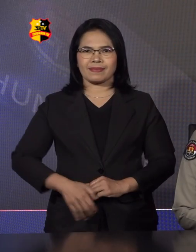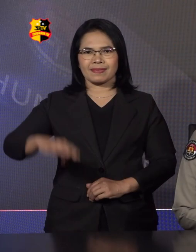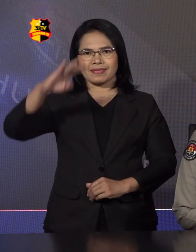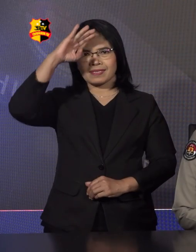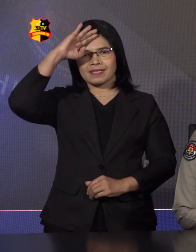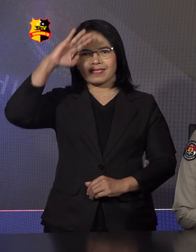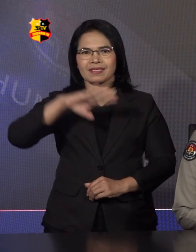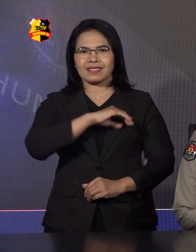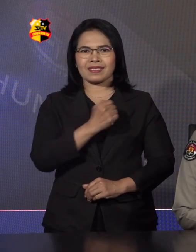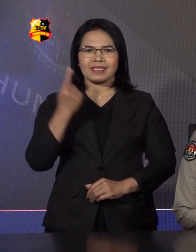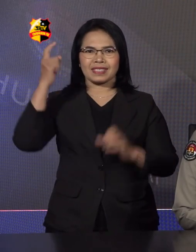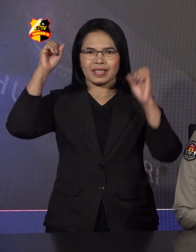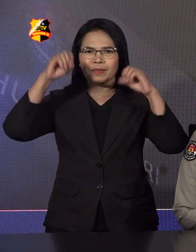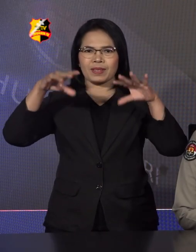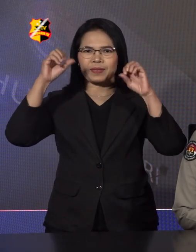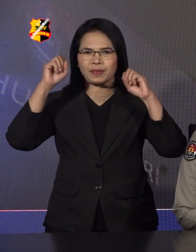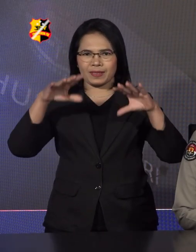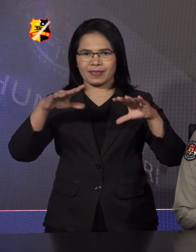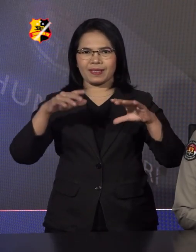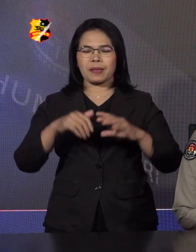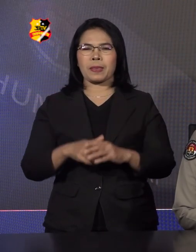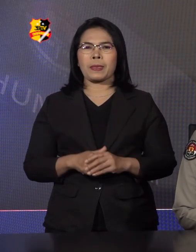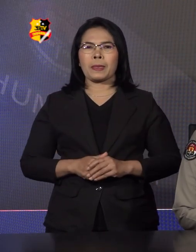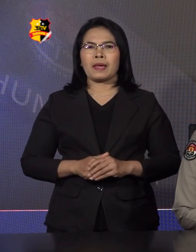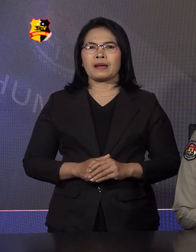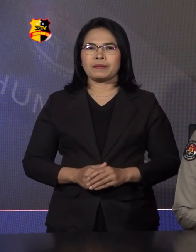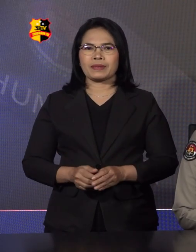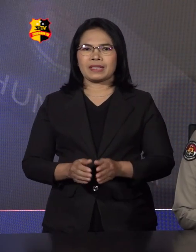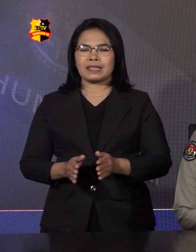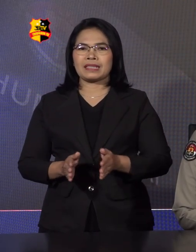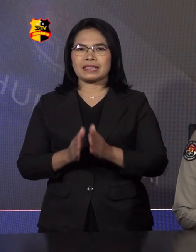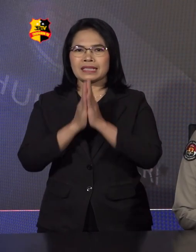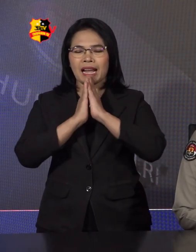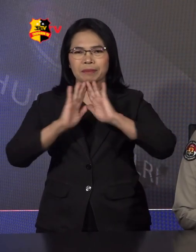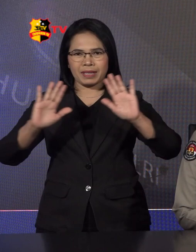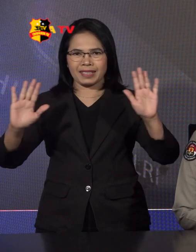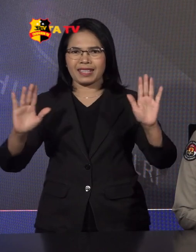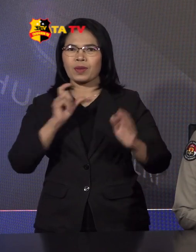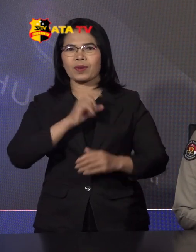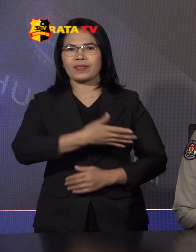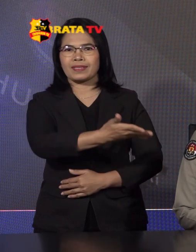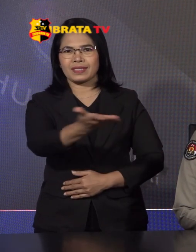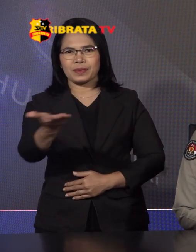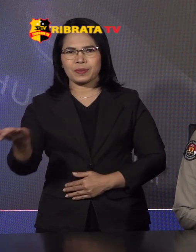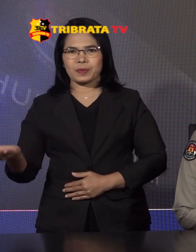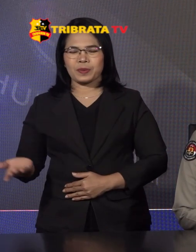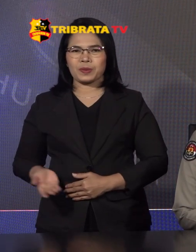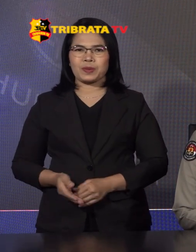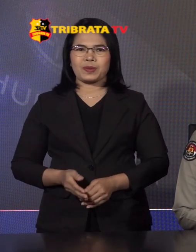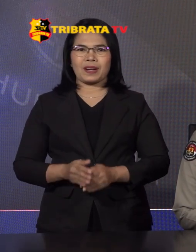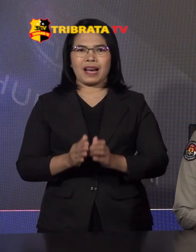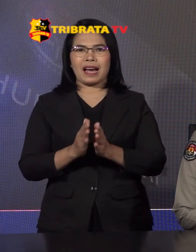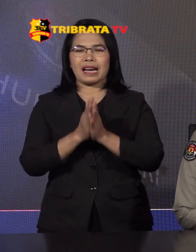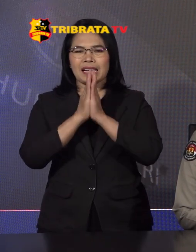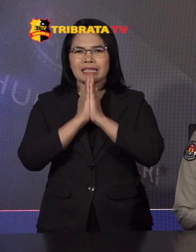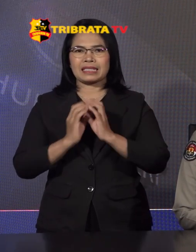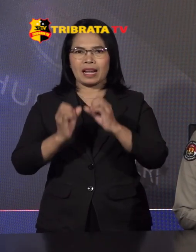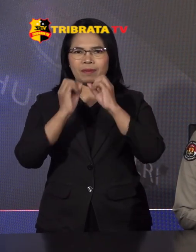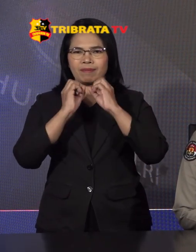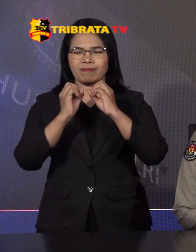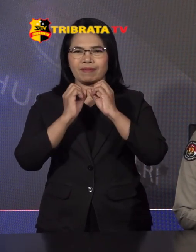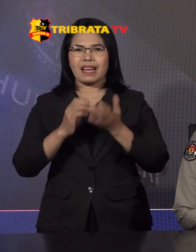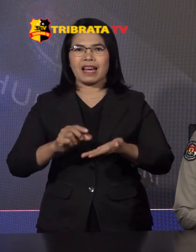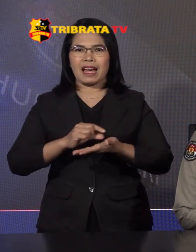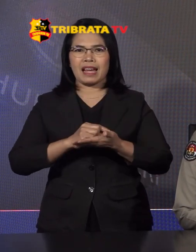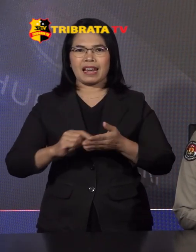assalamualaikum warahmatullah wabarakatuh salam sejahtera bagi kita semua Shalom Om Swastiastu